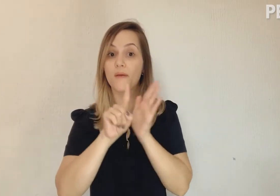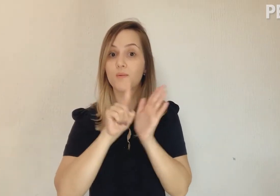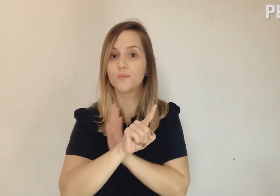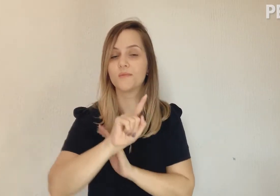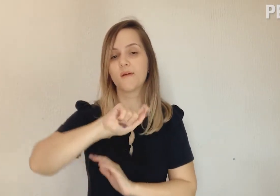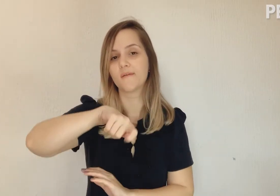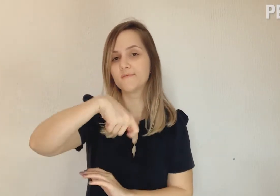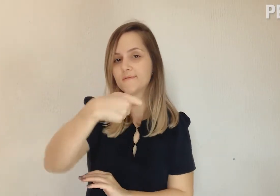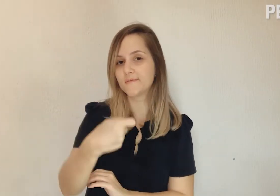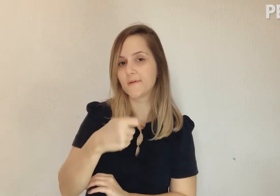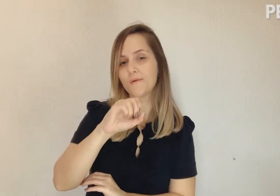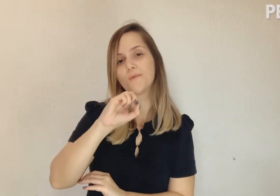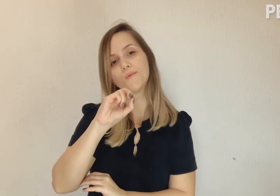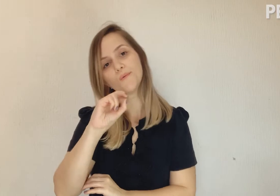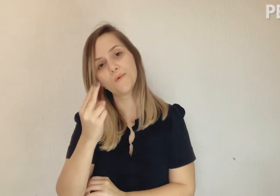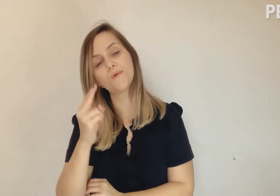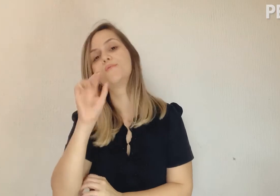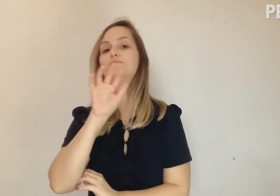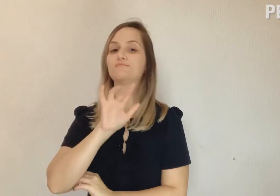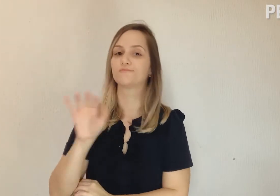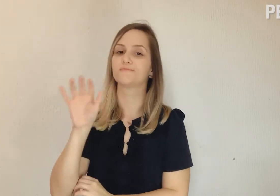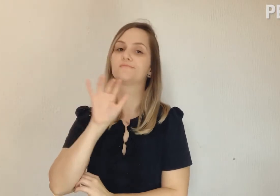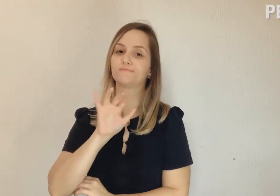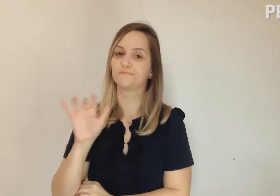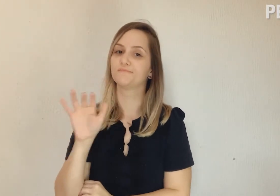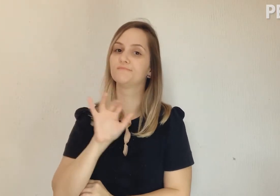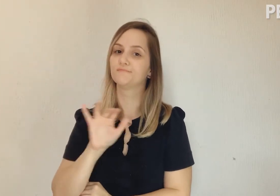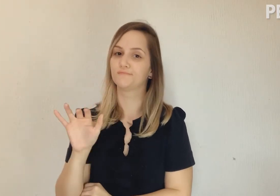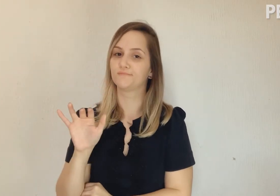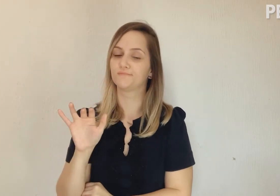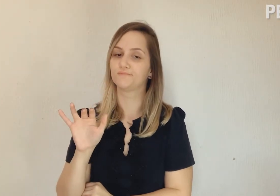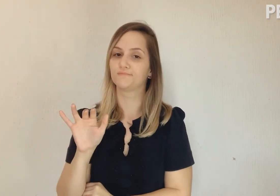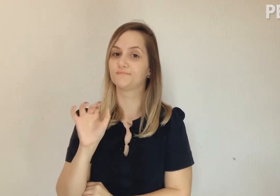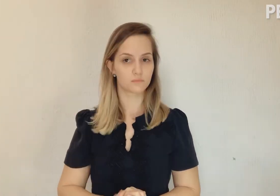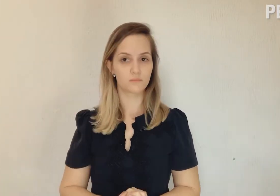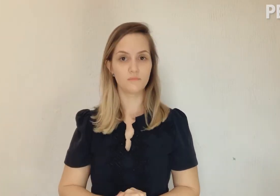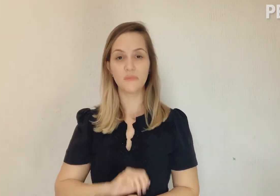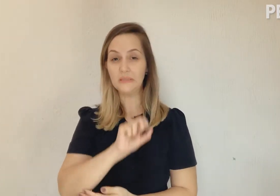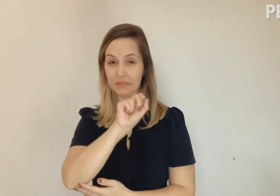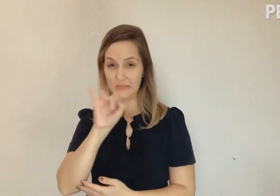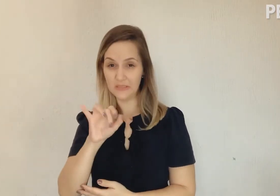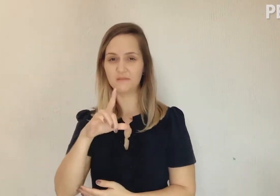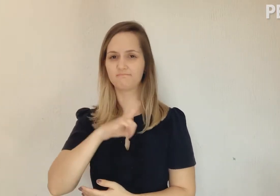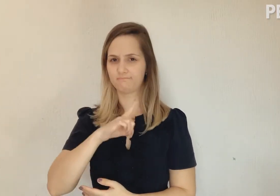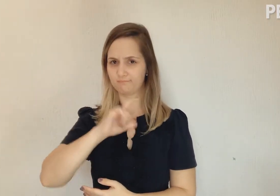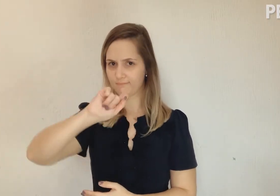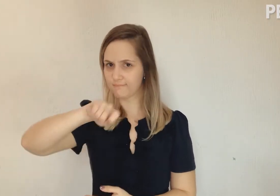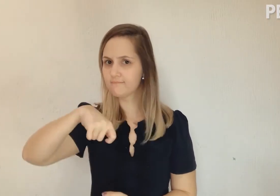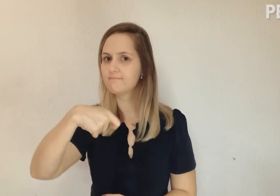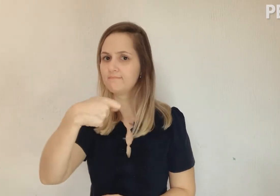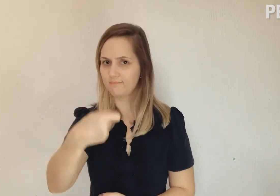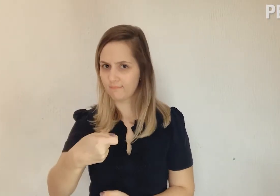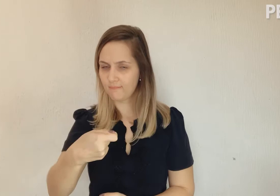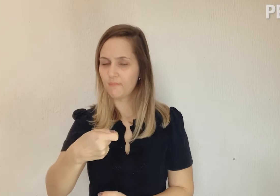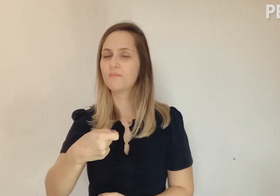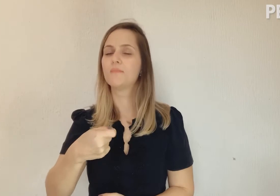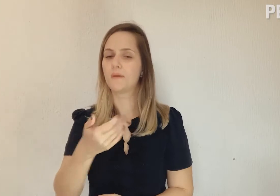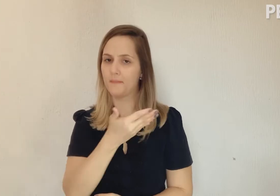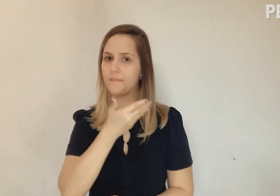sinal. Você pode também usar para perguntar algum sinal. Agora, se já existe um sinal